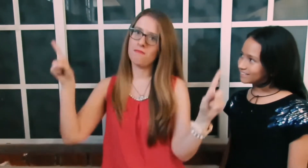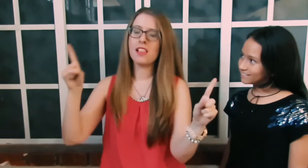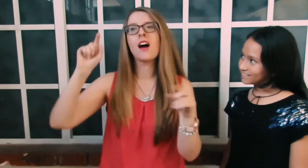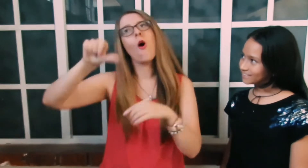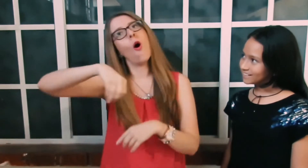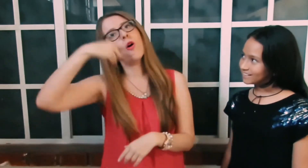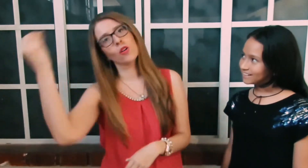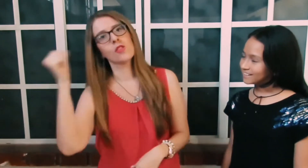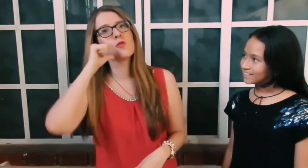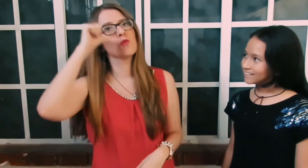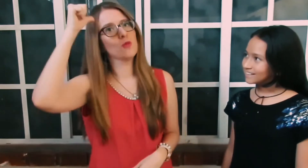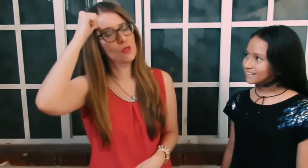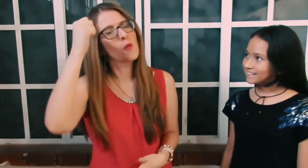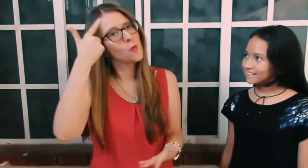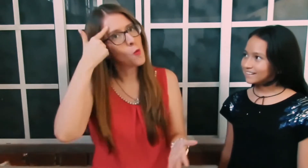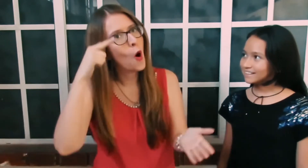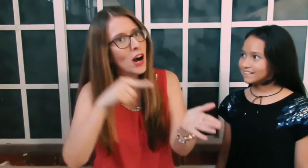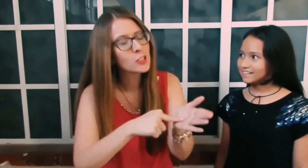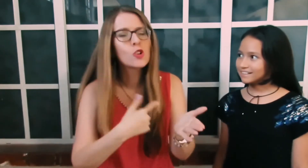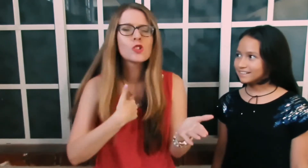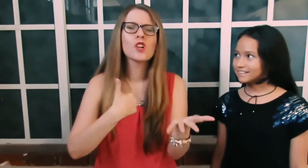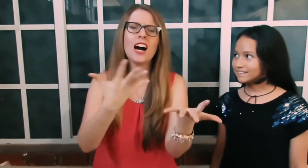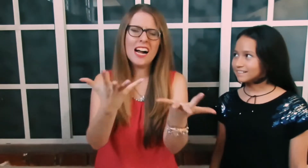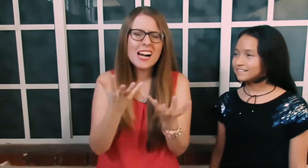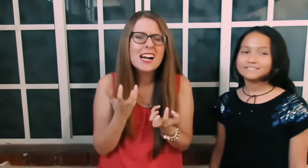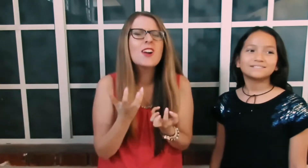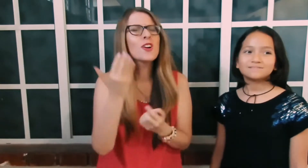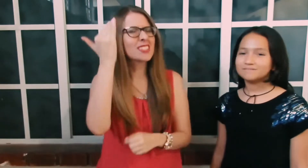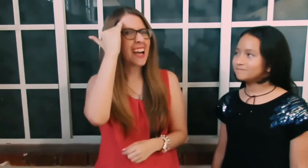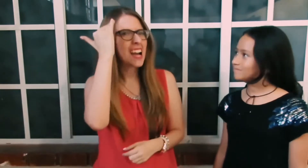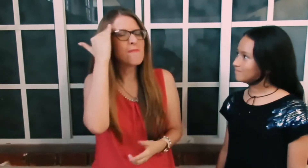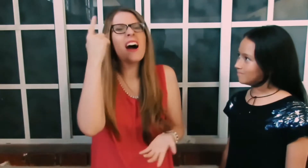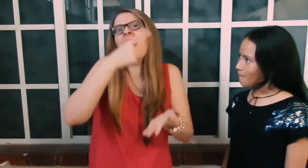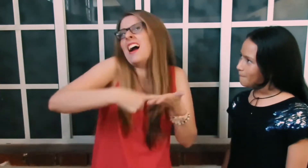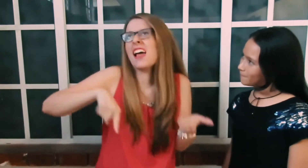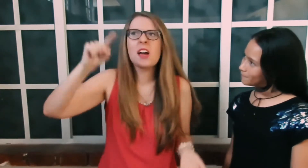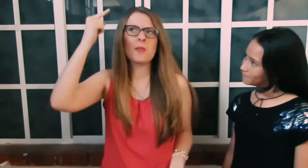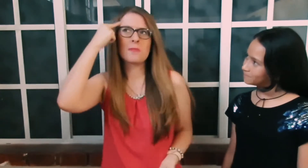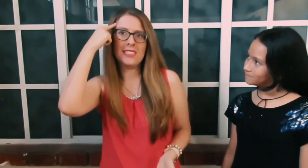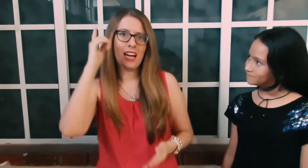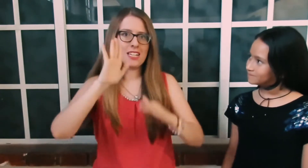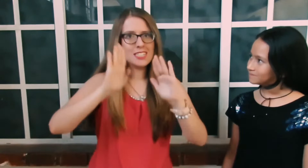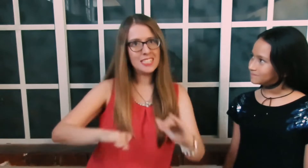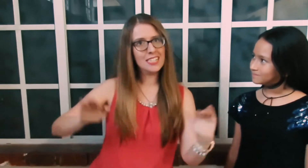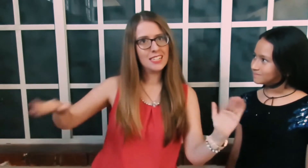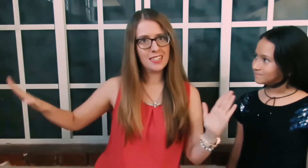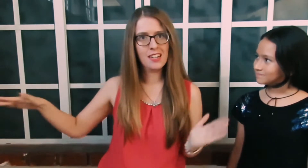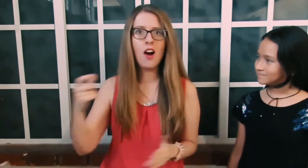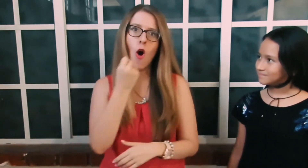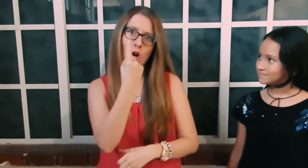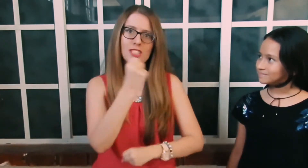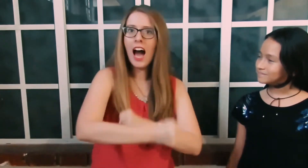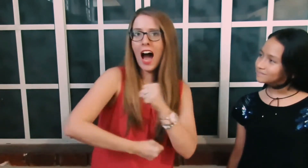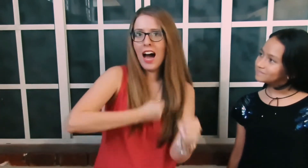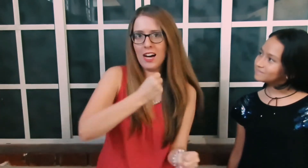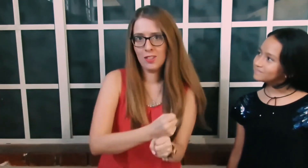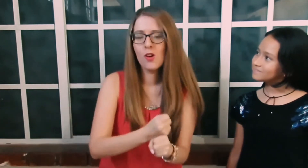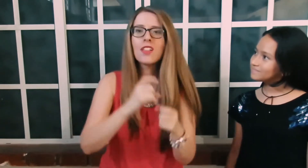Okay. Tienes que pensar distinto que los adultos. Por eso yo quiero saber qué piensan los niños de 11